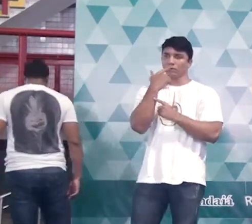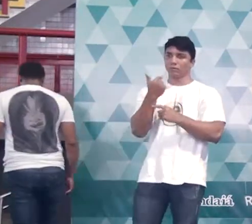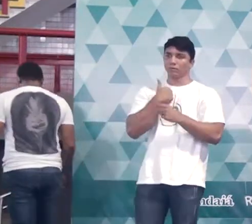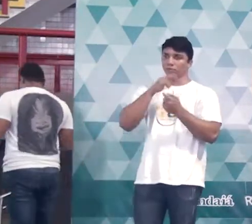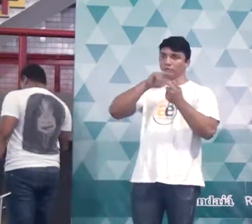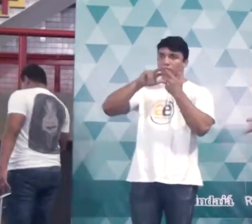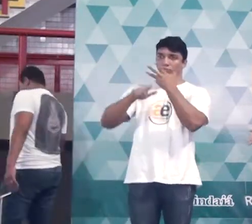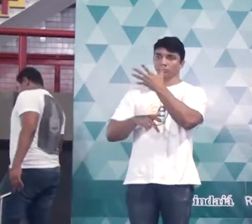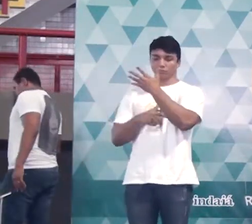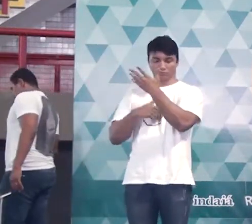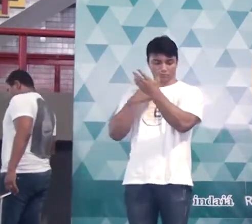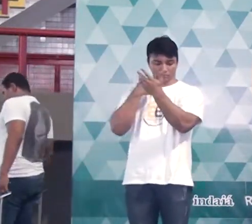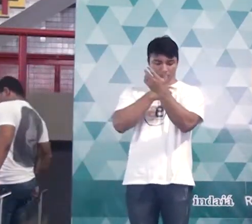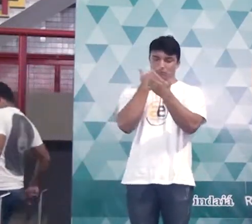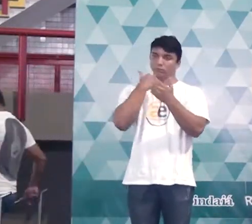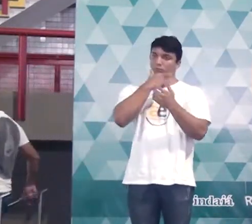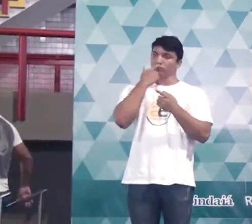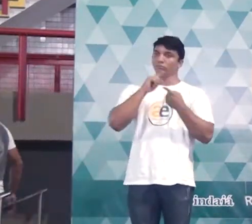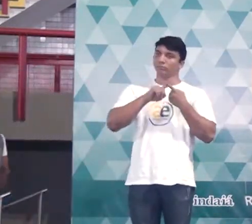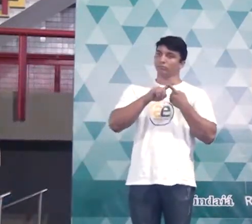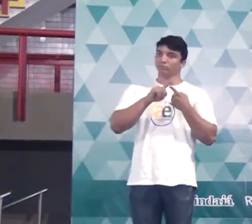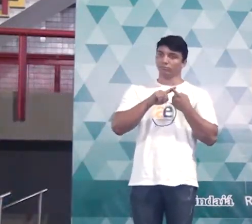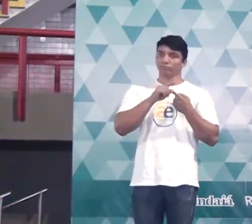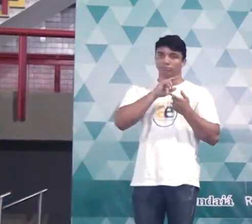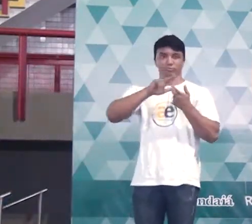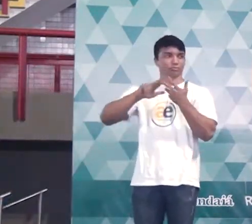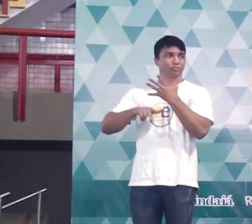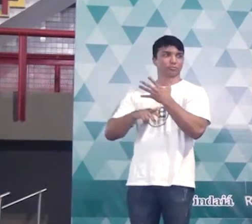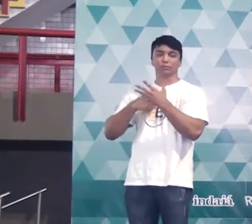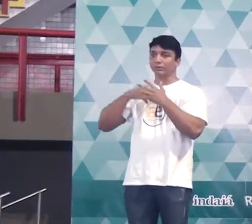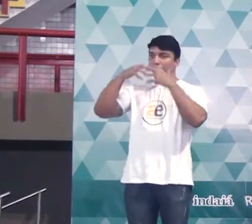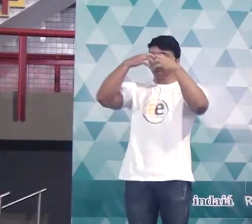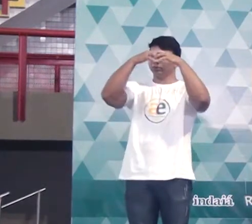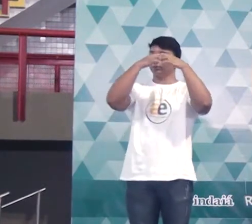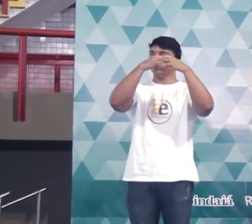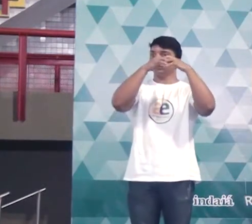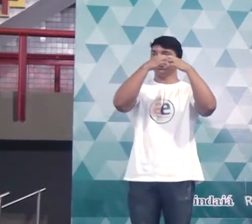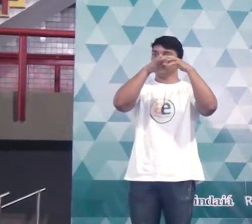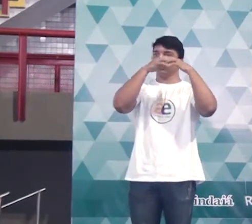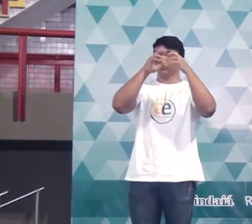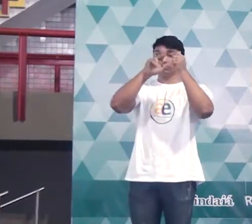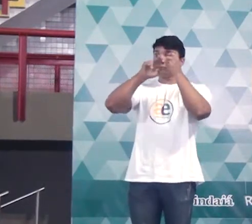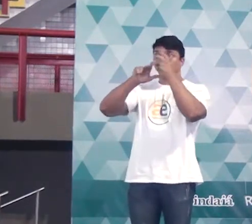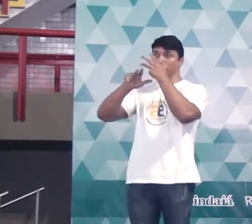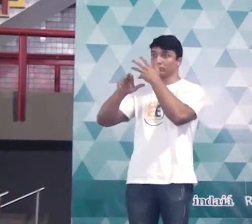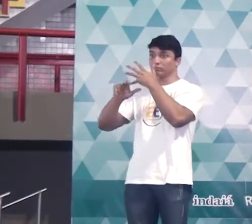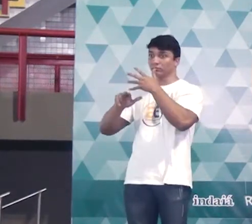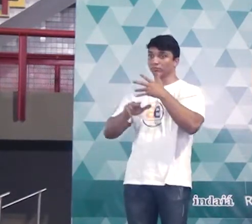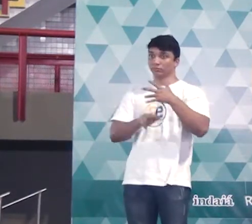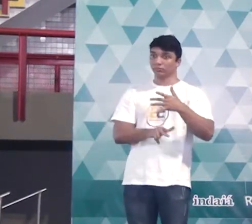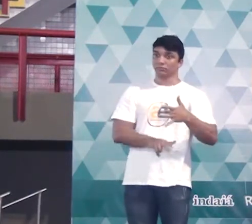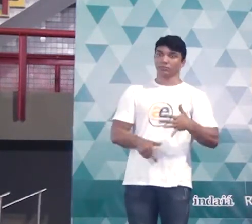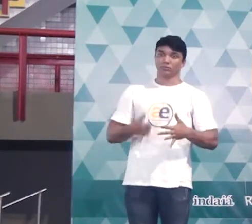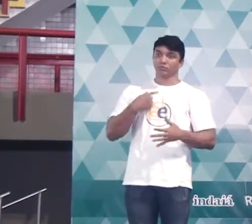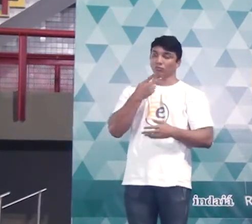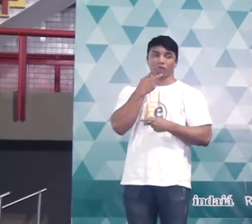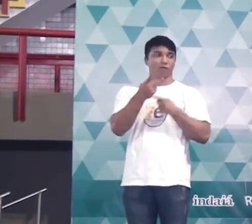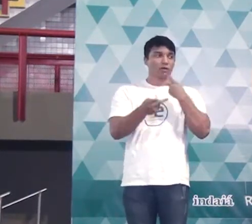coisa. A boca também, tá? O cérebro, ainda bem que serve para muita coisa além da fala,